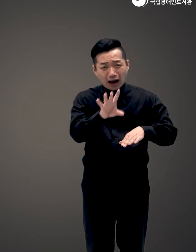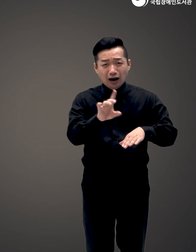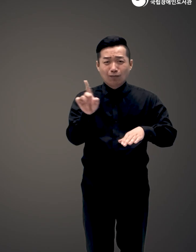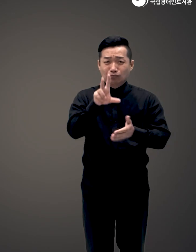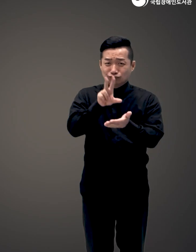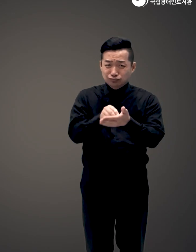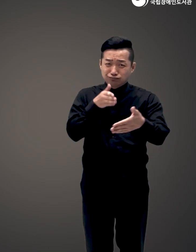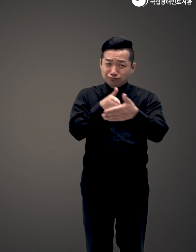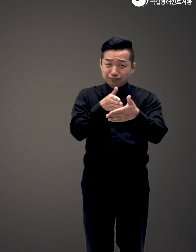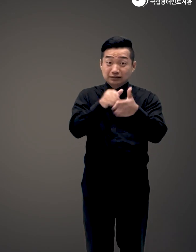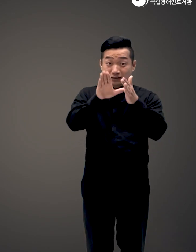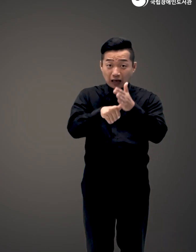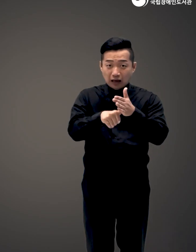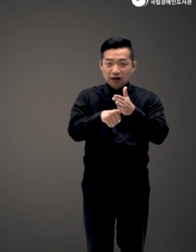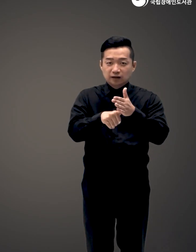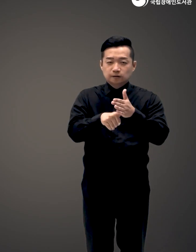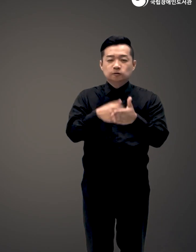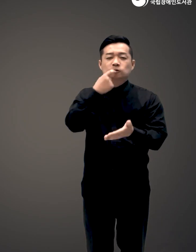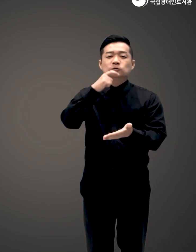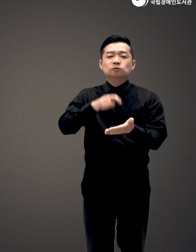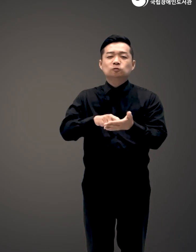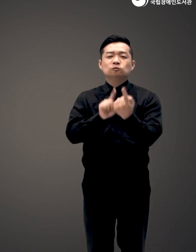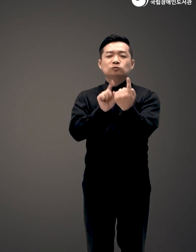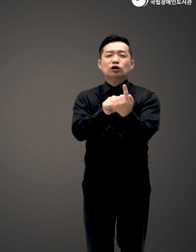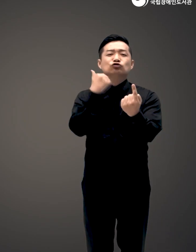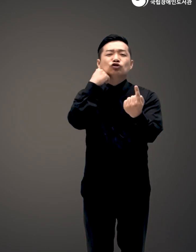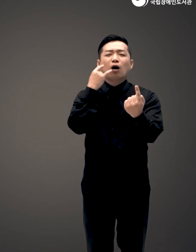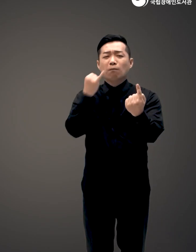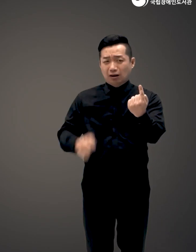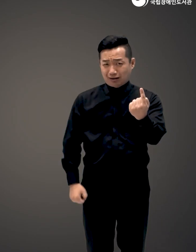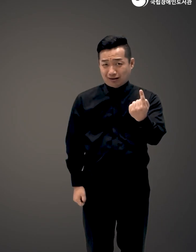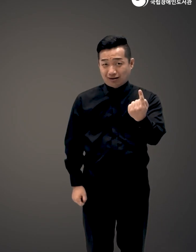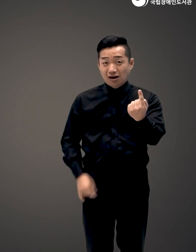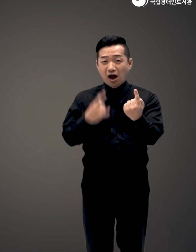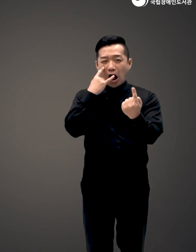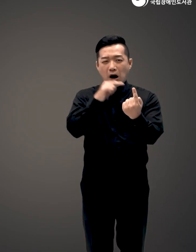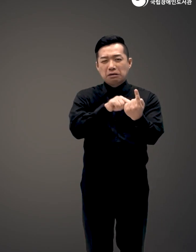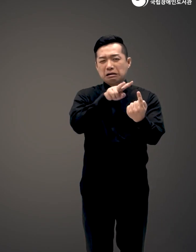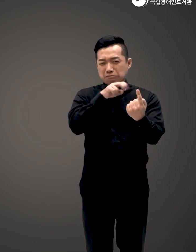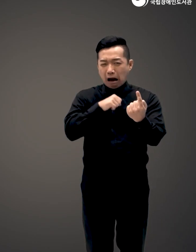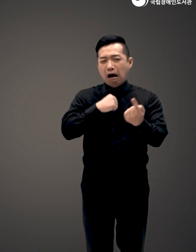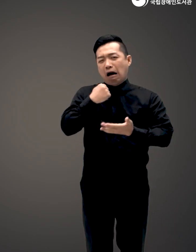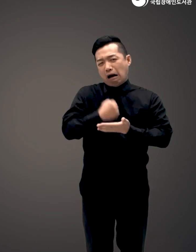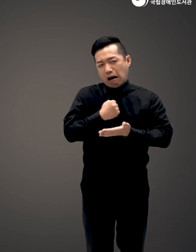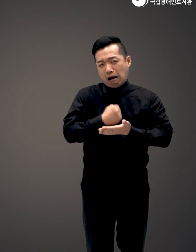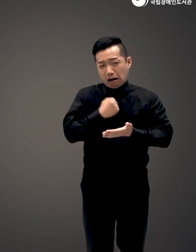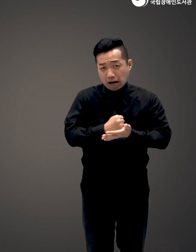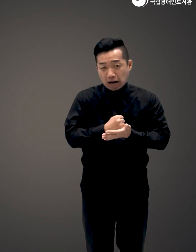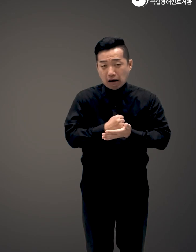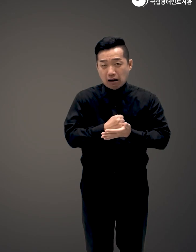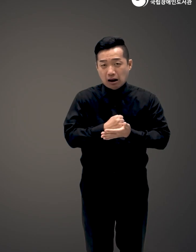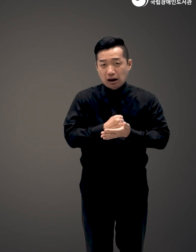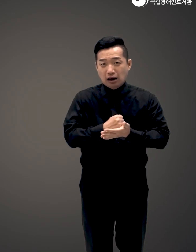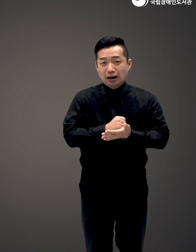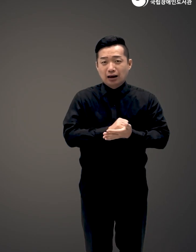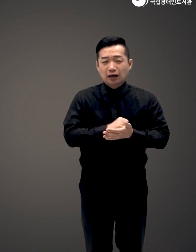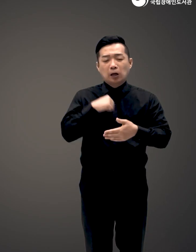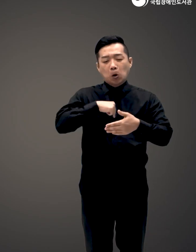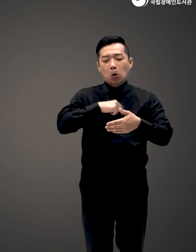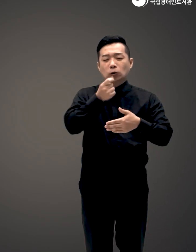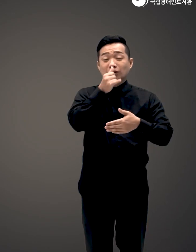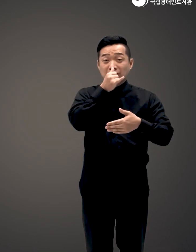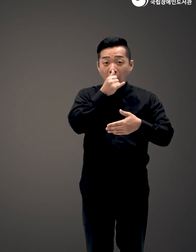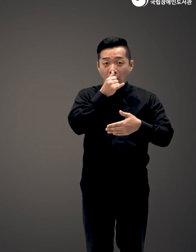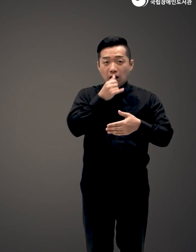되고 자기한테 어떤 문제가 풀리지 않으면 만만한 게 엄마잖아요. 그래서 엄마를 원망하게 되는 마음이